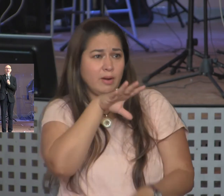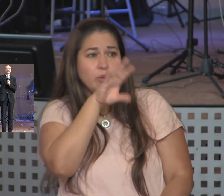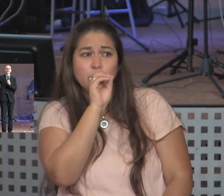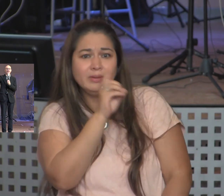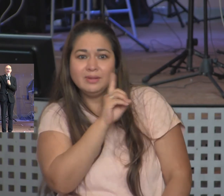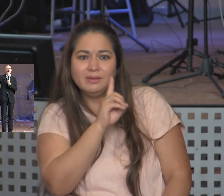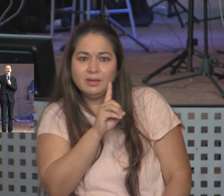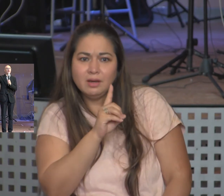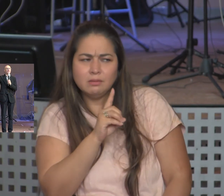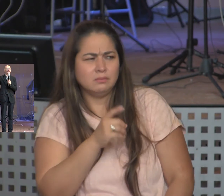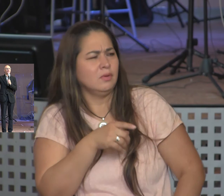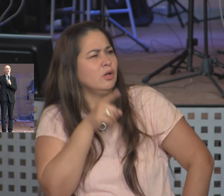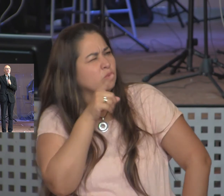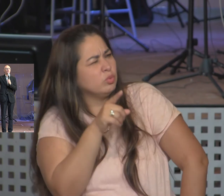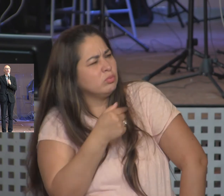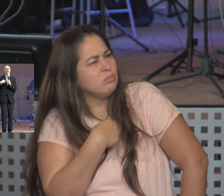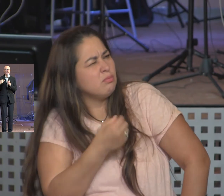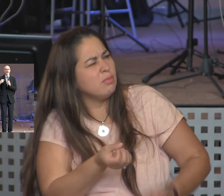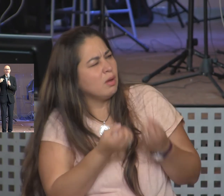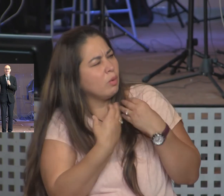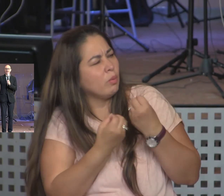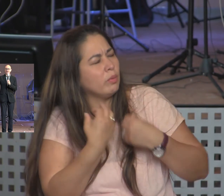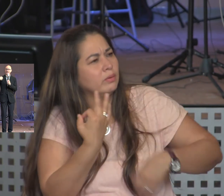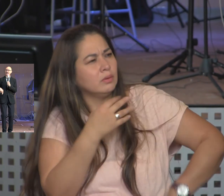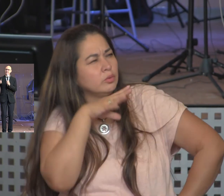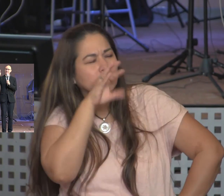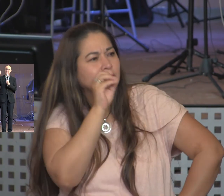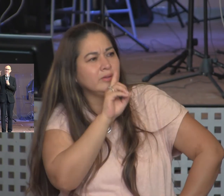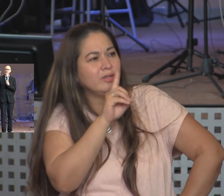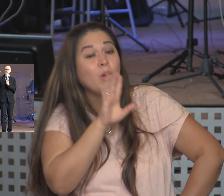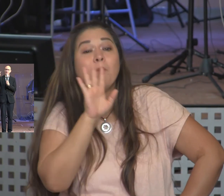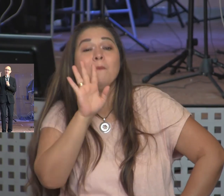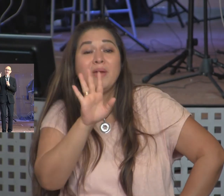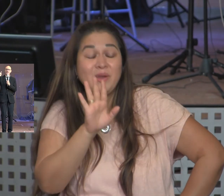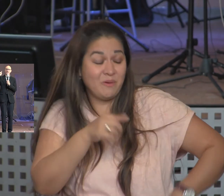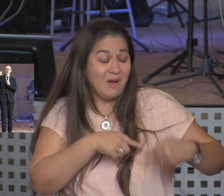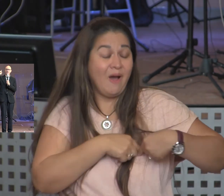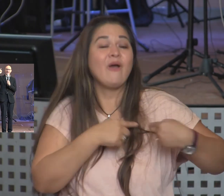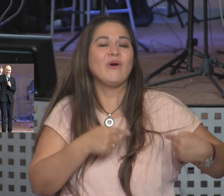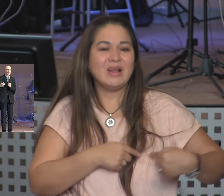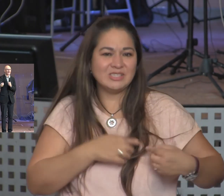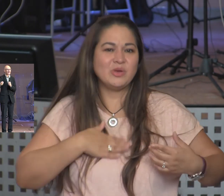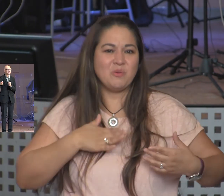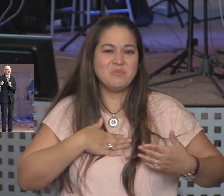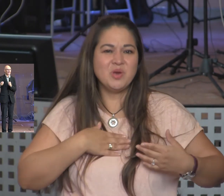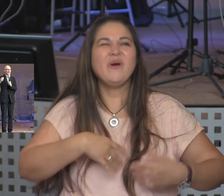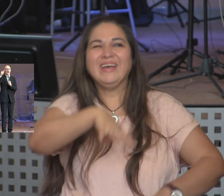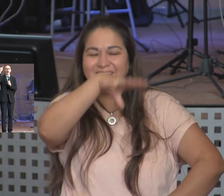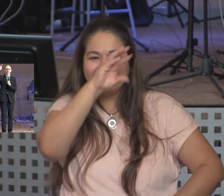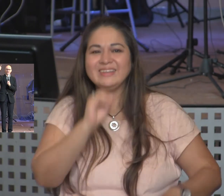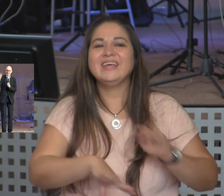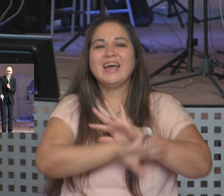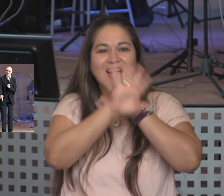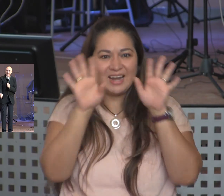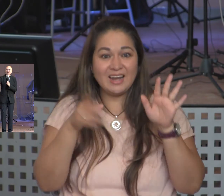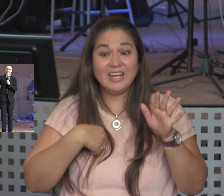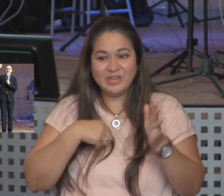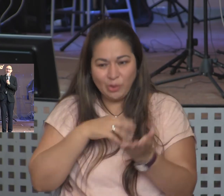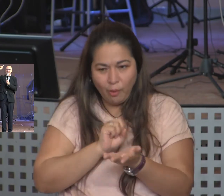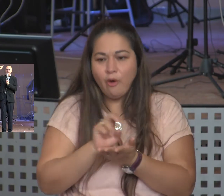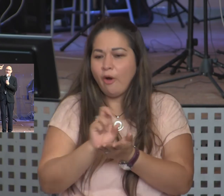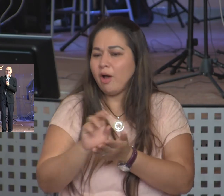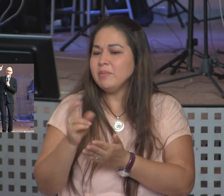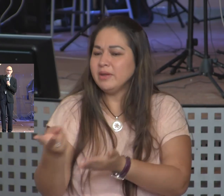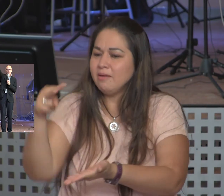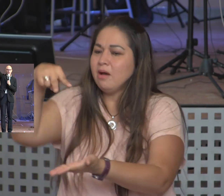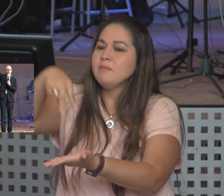mi mente, había tenido el poder de sacarme de mi sitio y de llevarme ahí adelante a confesar que Él